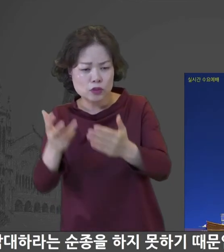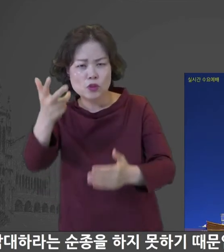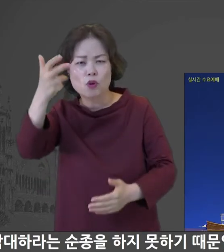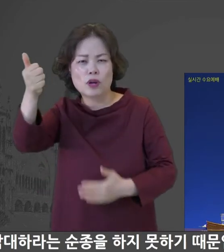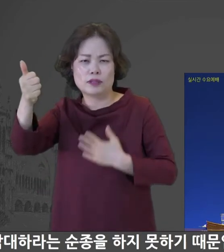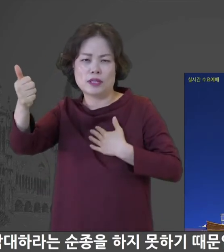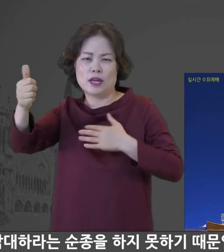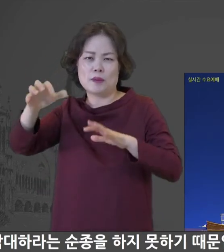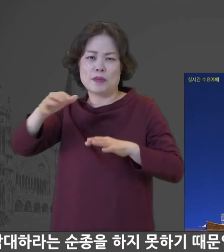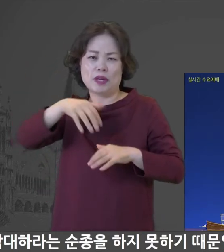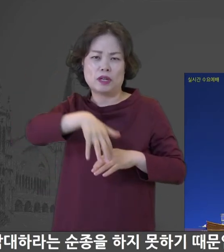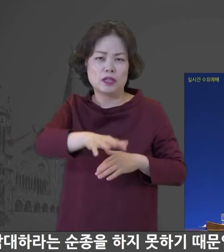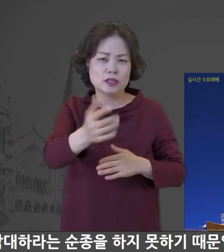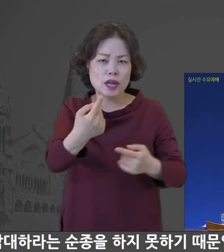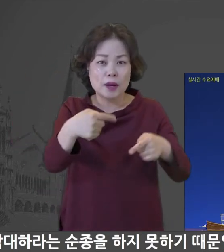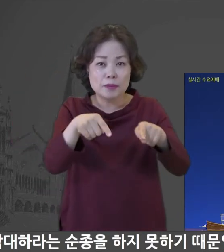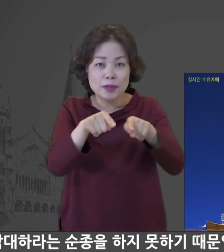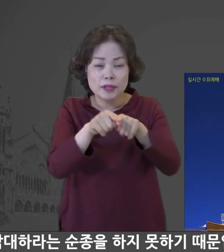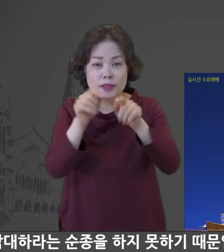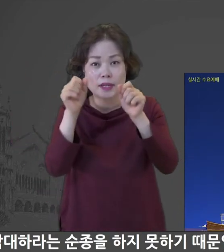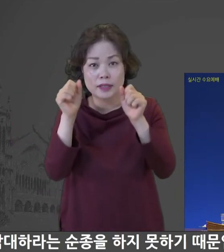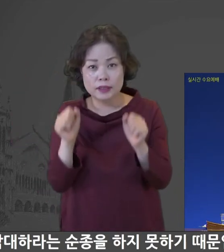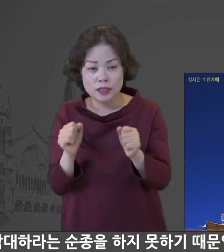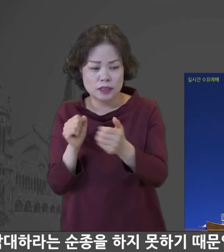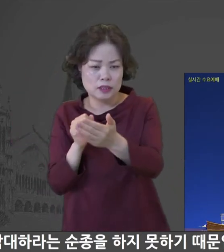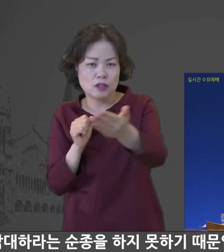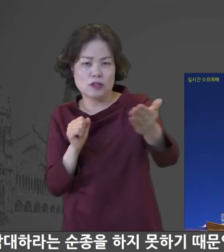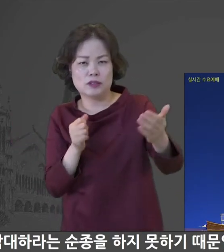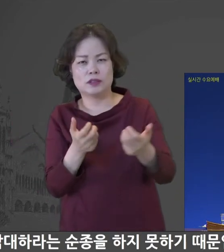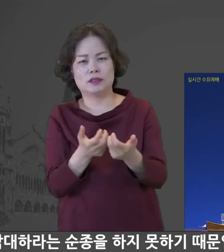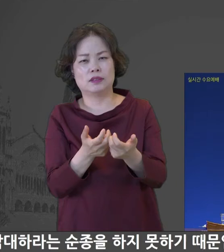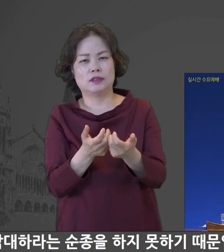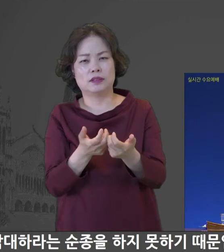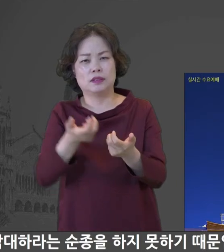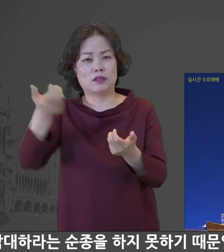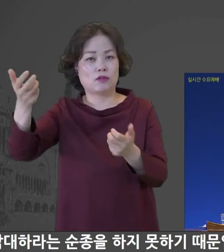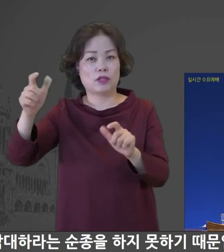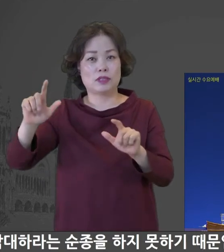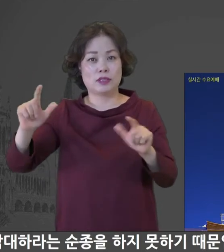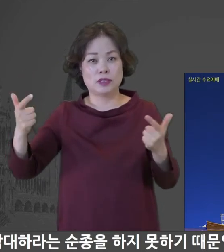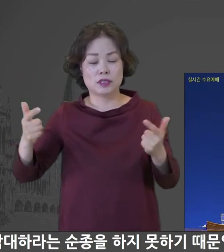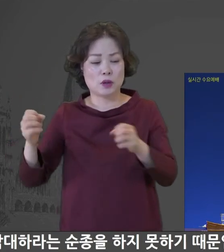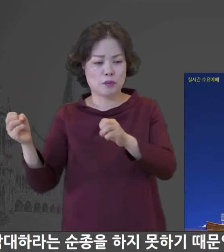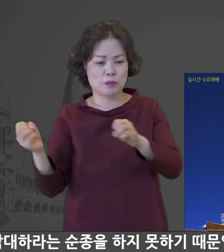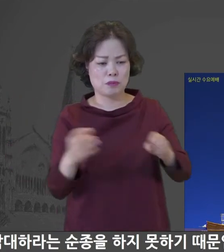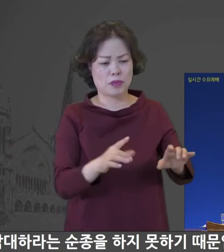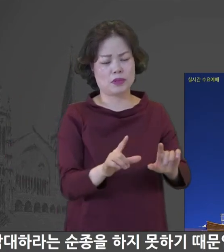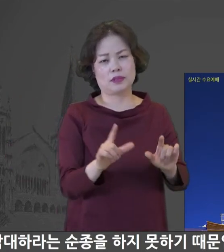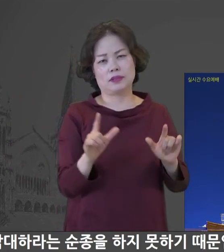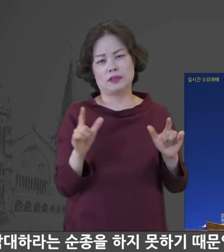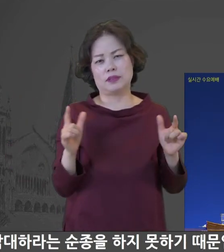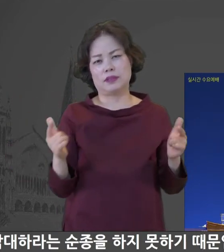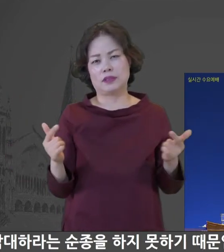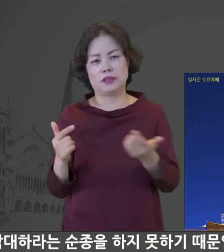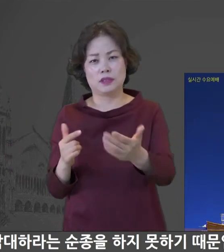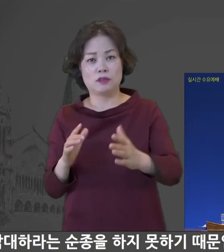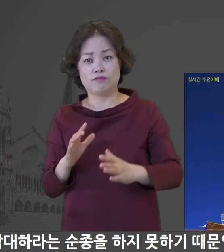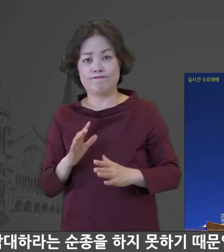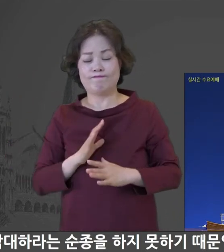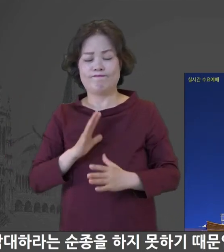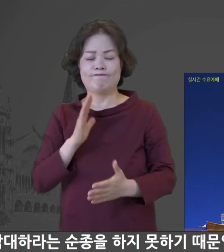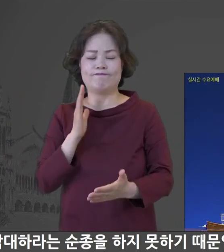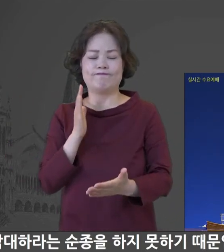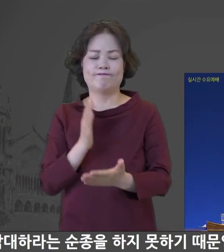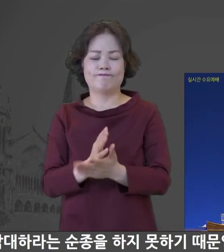그가 내 앞에 가시며 너와 함께 하사 너를 떠나지 아니하시며 버리지 아니하시리니 너는 두려워하지